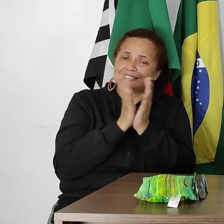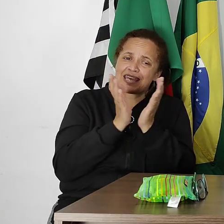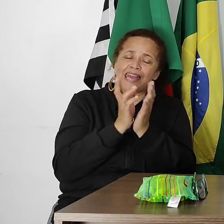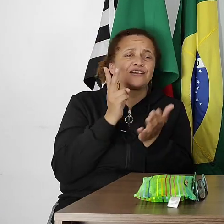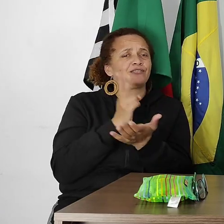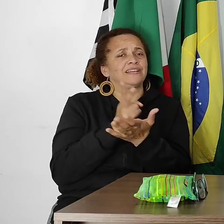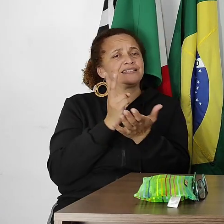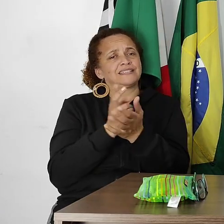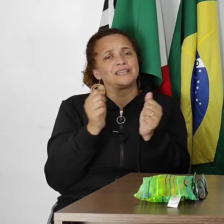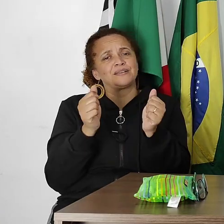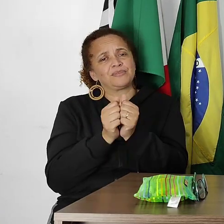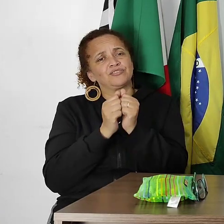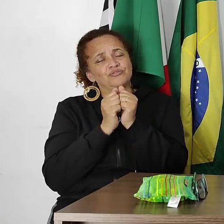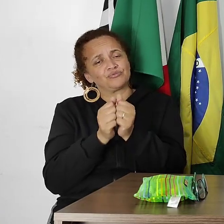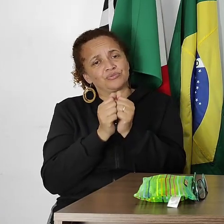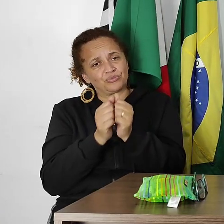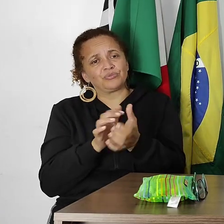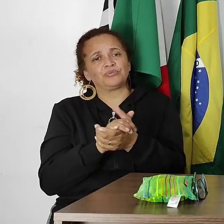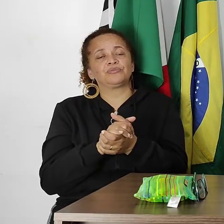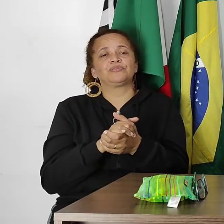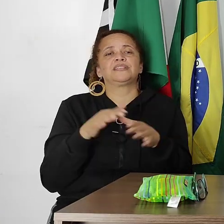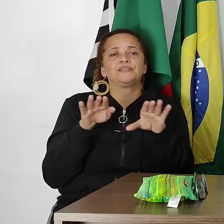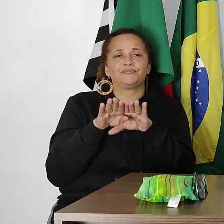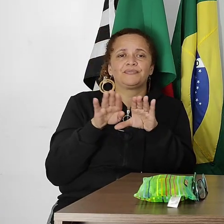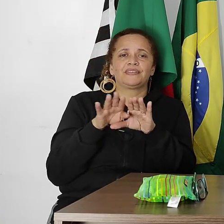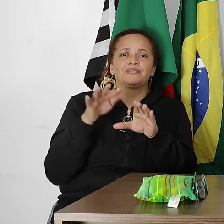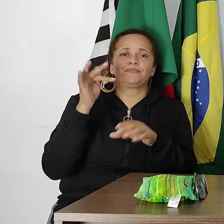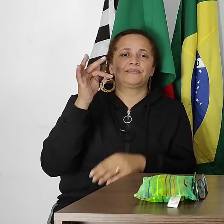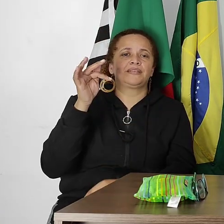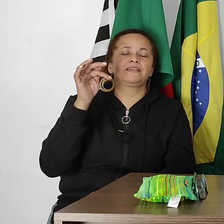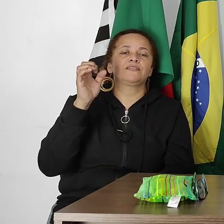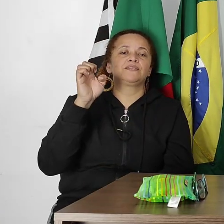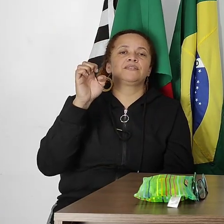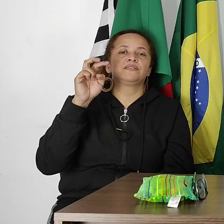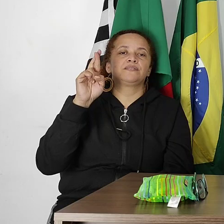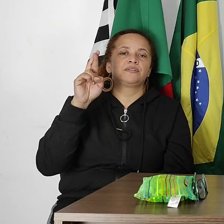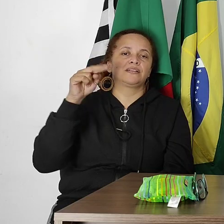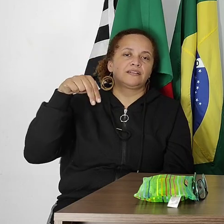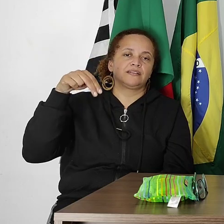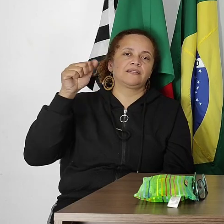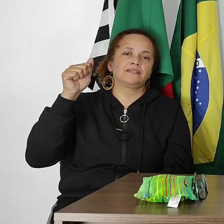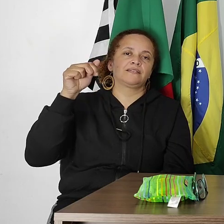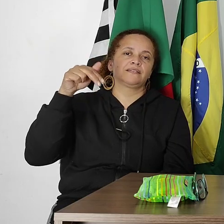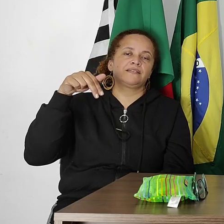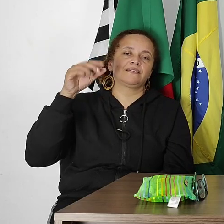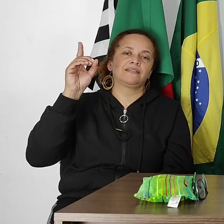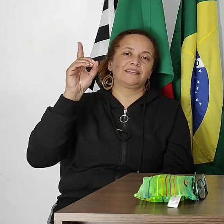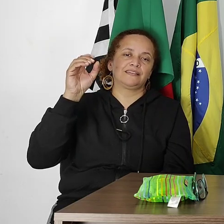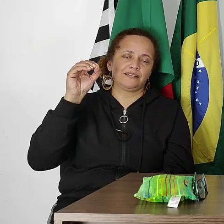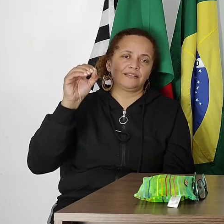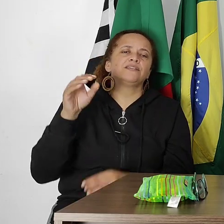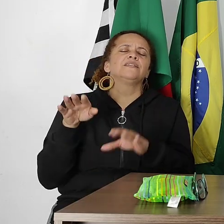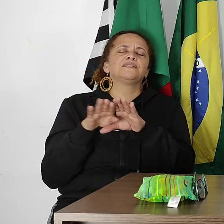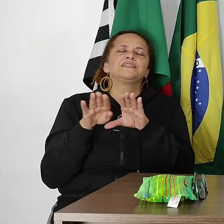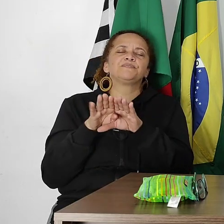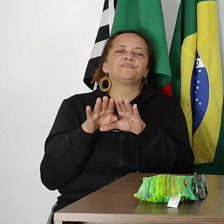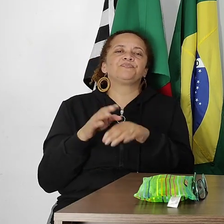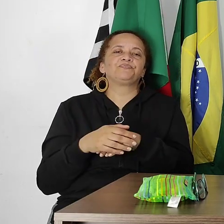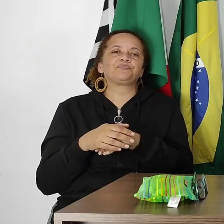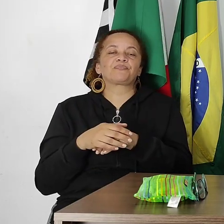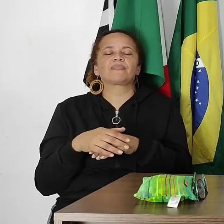Gil ali no semiaberto. O Fernando era um líder, era o vice-líder do Edivô nessa época, também me ajudou muito